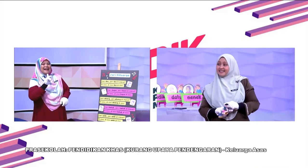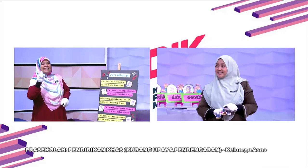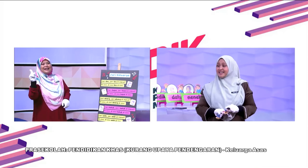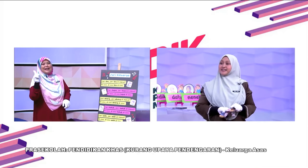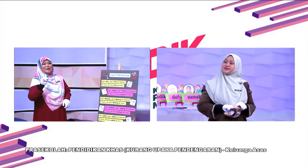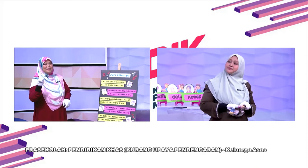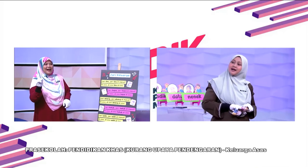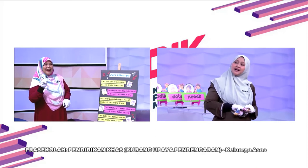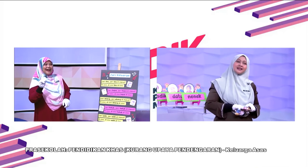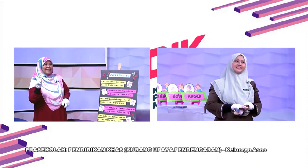Bima